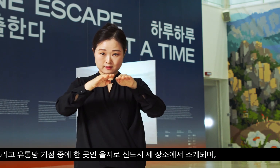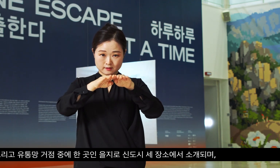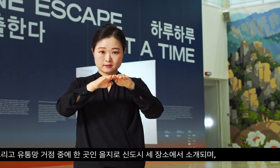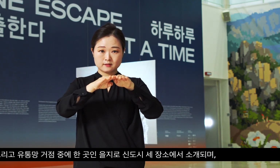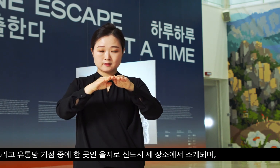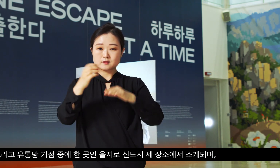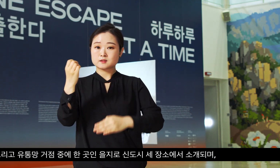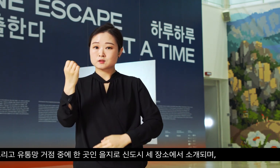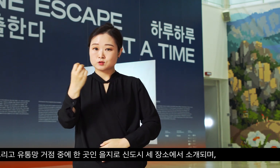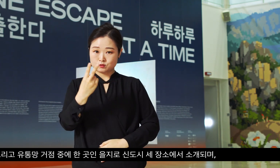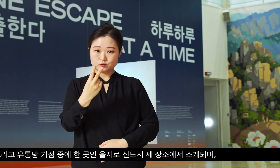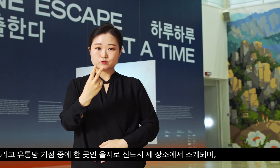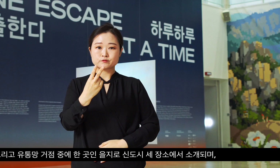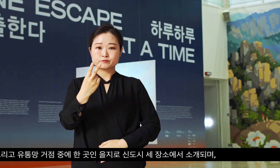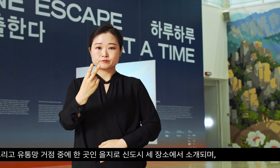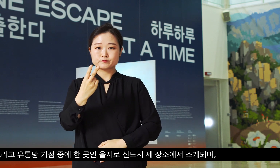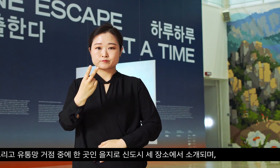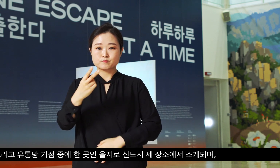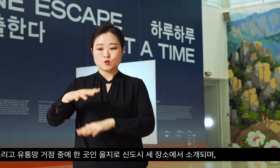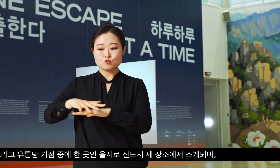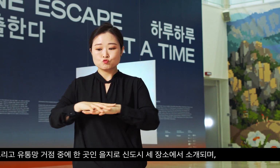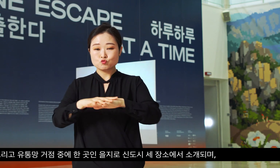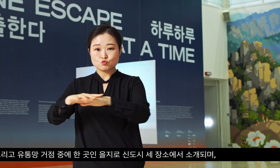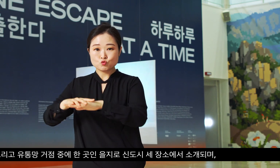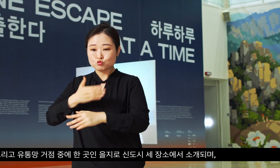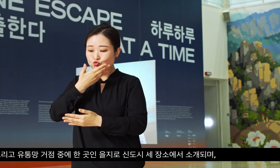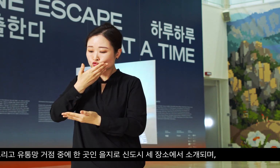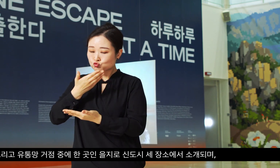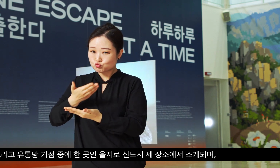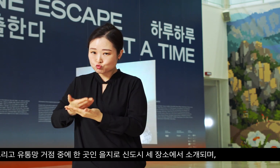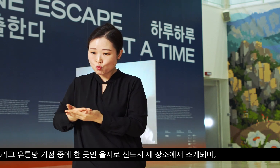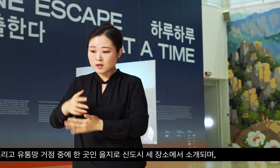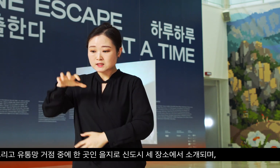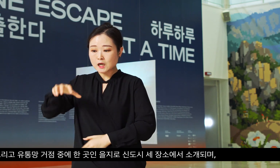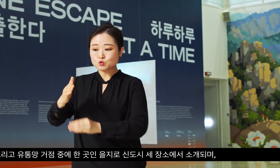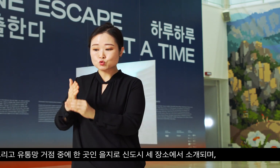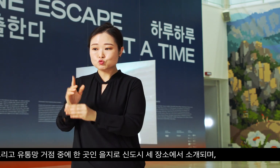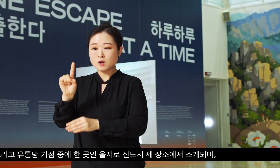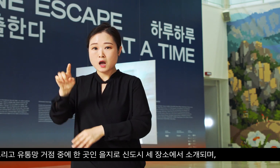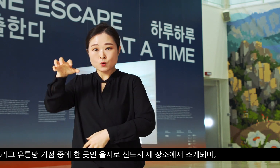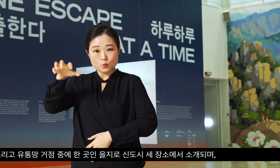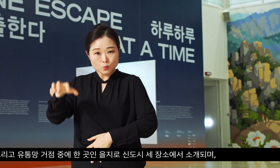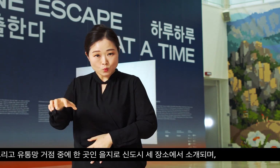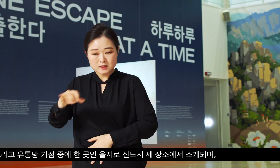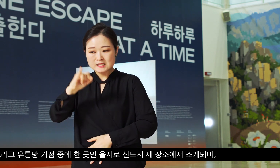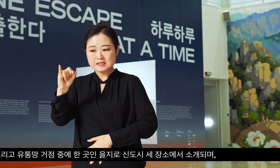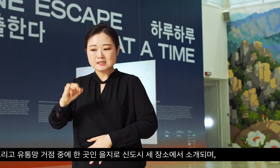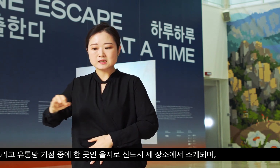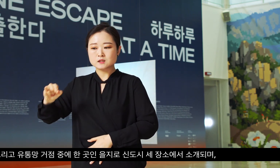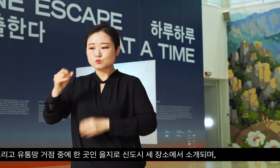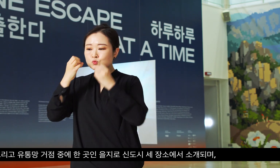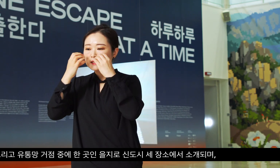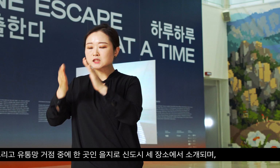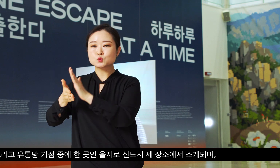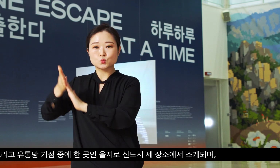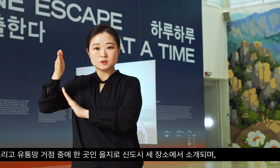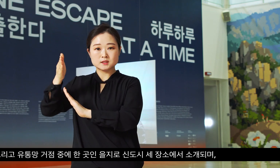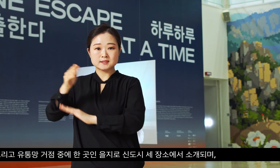그리고 유통망 거점 중의 한 곳인 을지로 신도시 세 장소에서